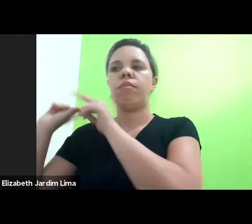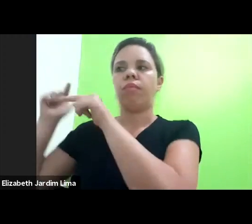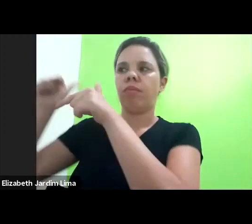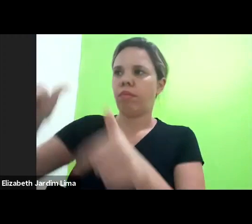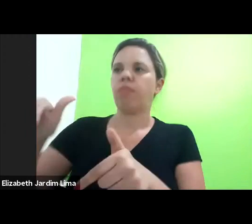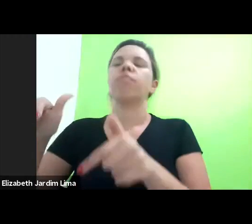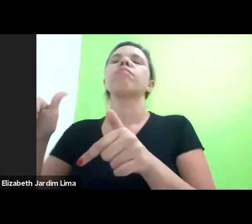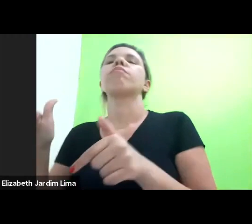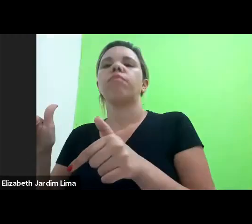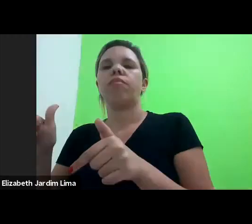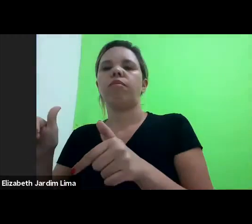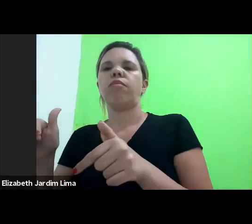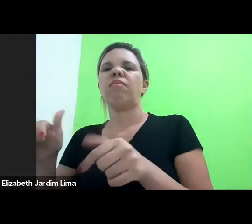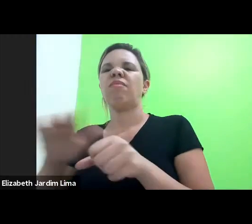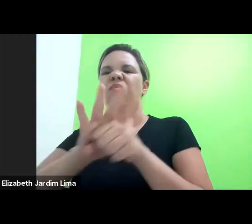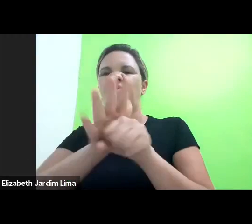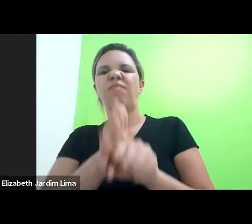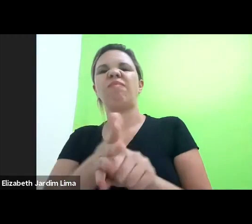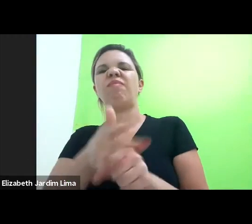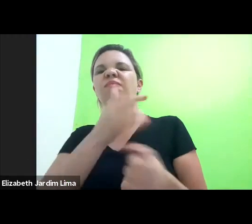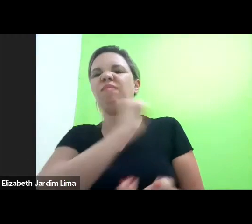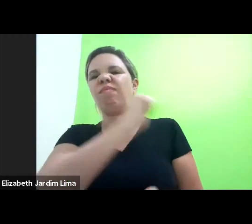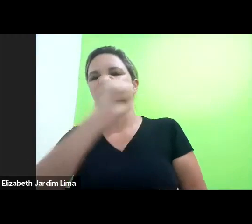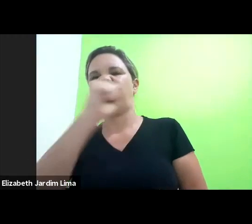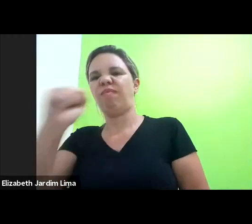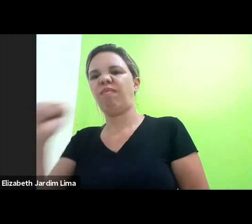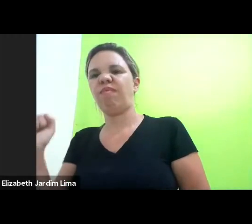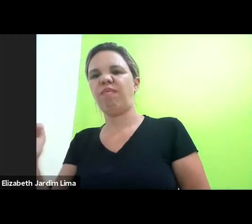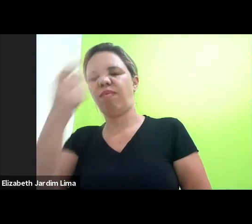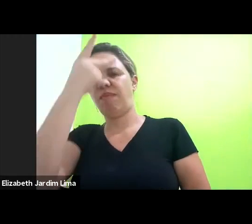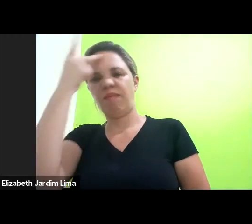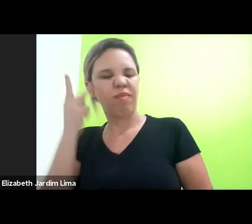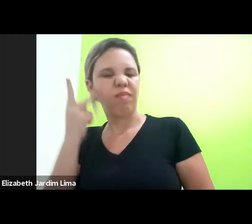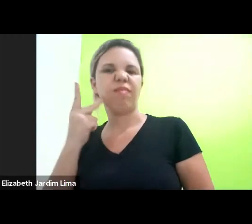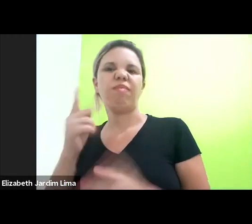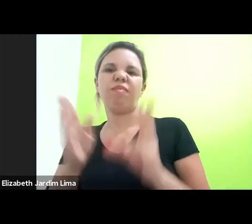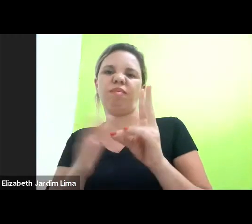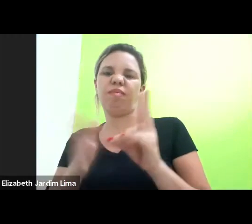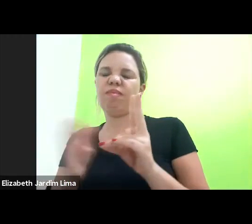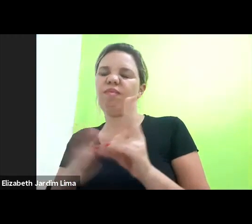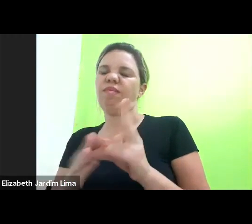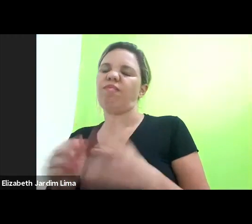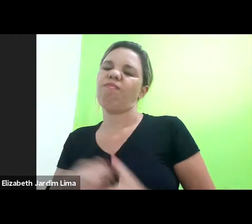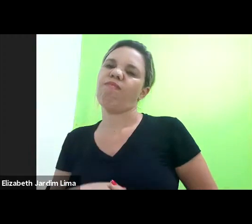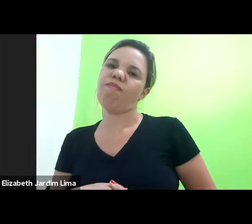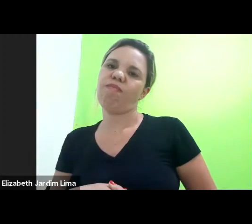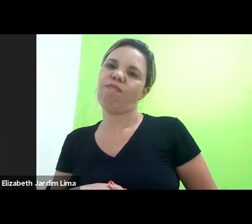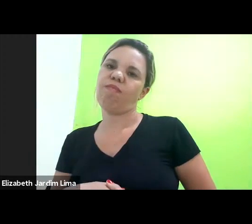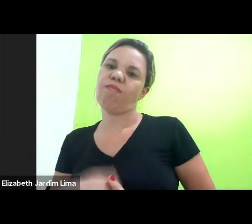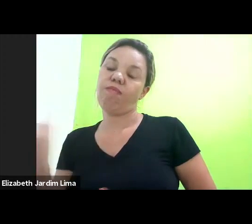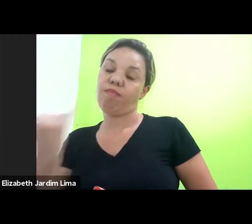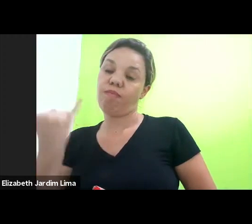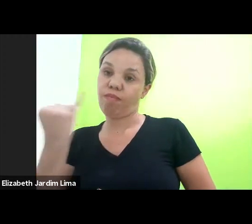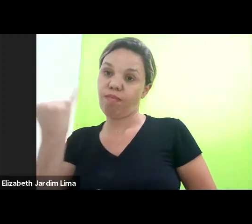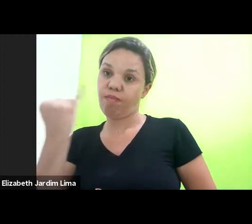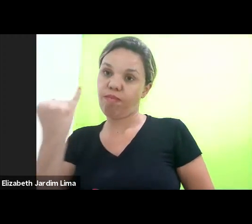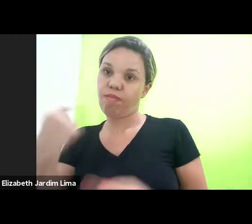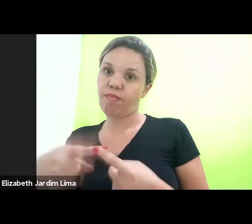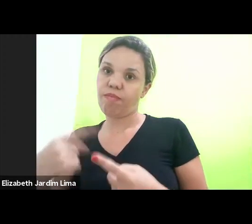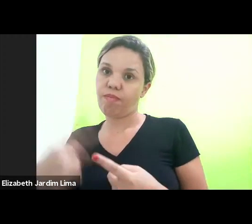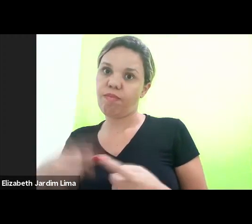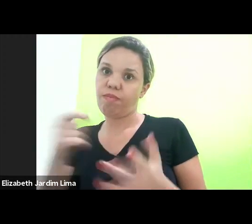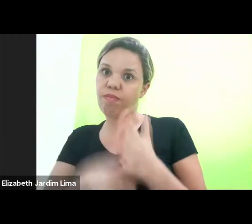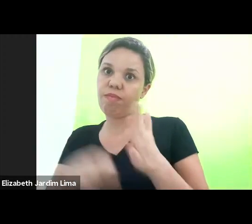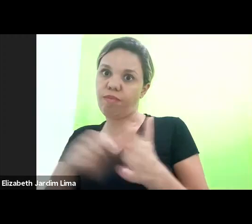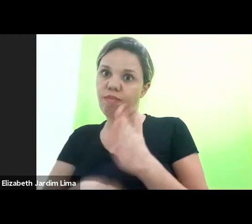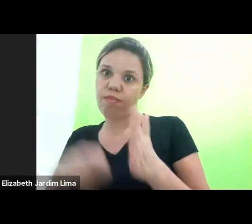o genocídio, né, de outros companheiros dos povos indígenas, né? Mas é muito importante porque essa luta, né, essa